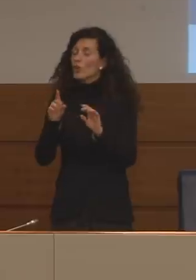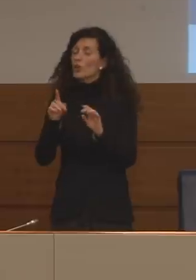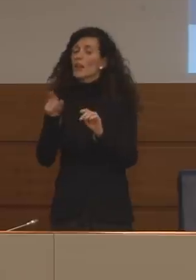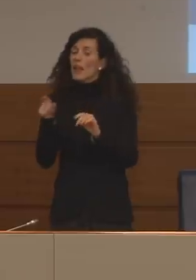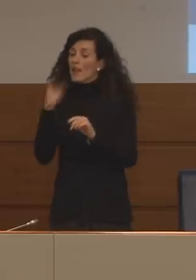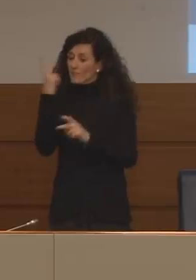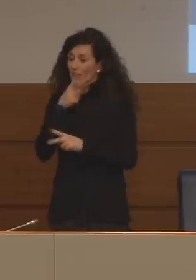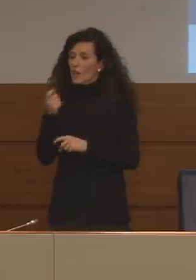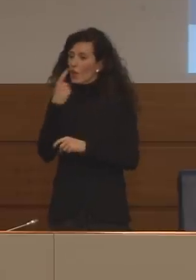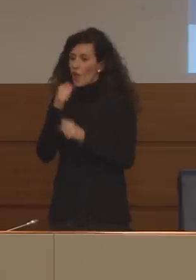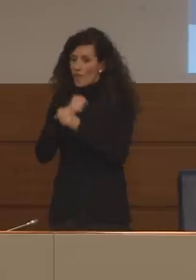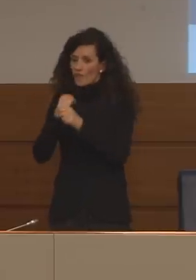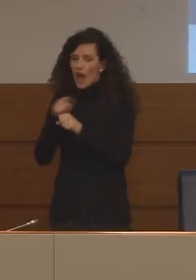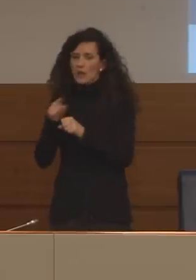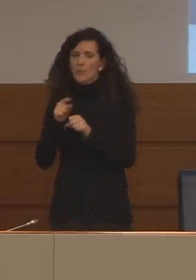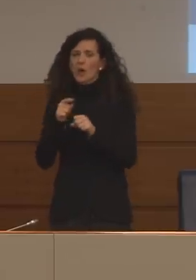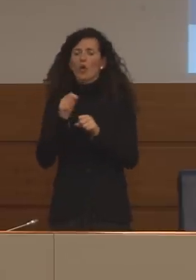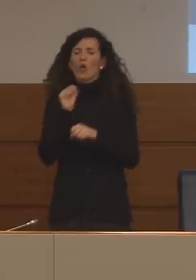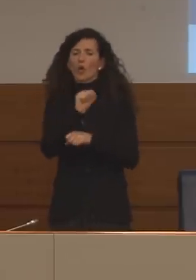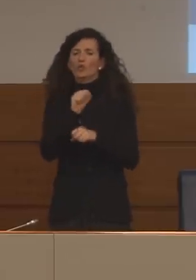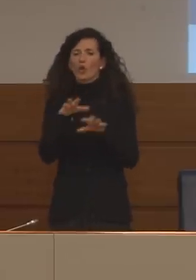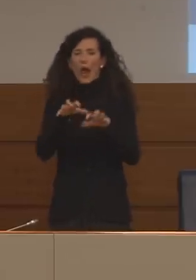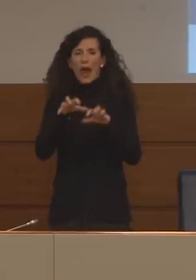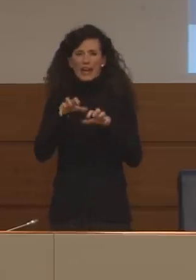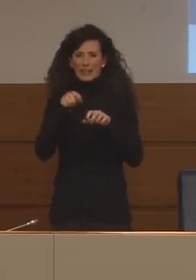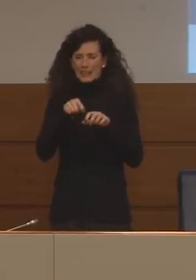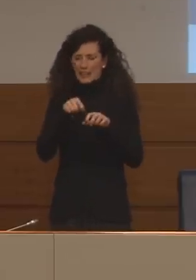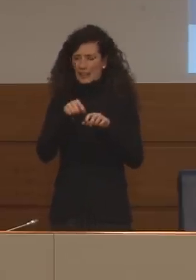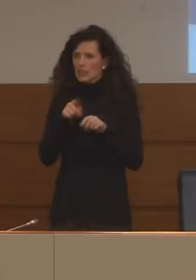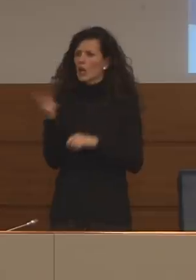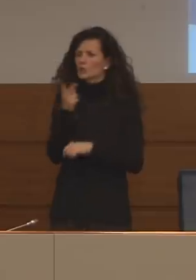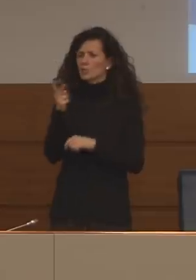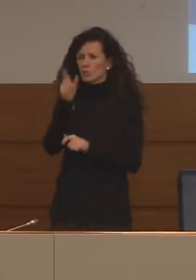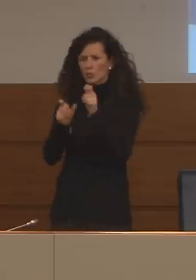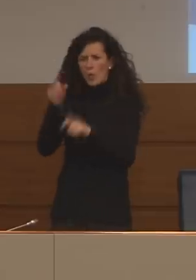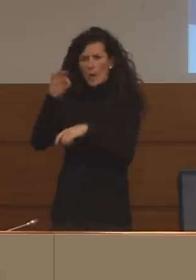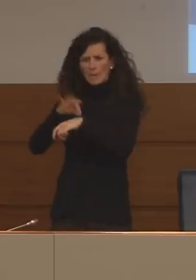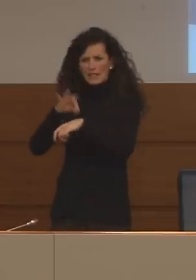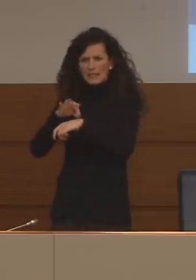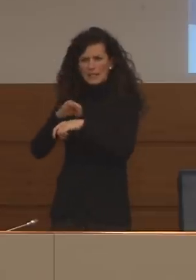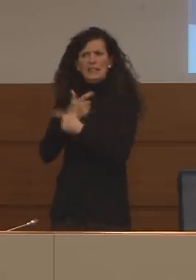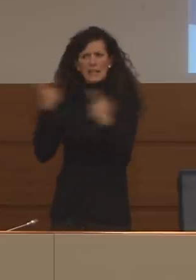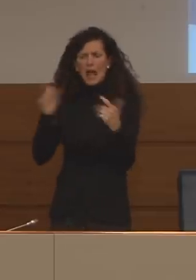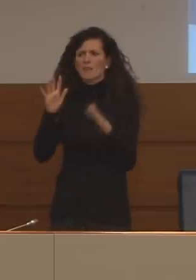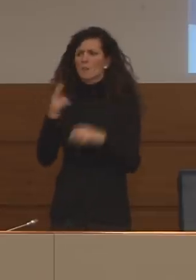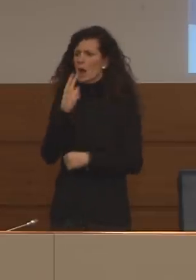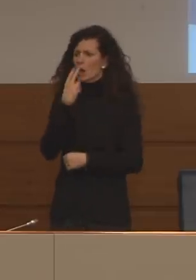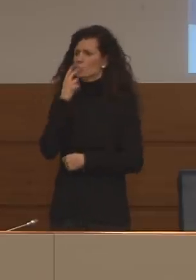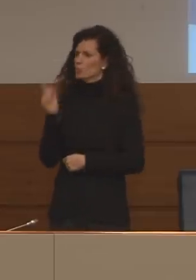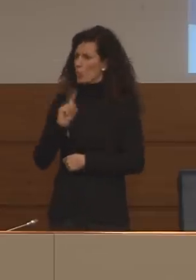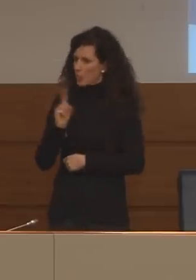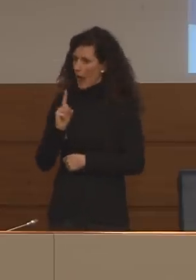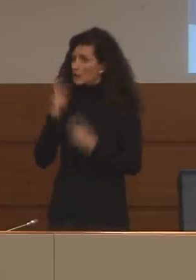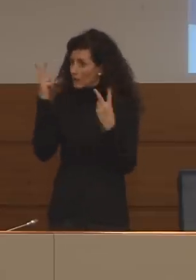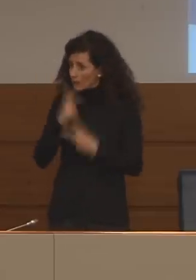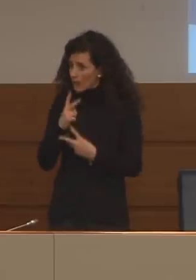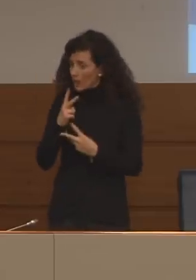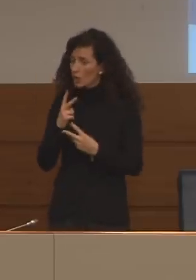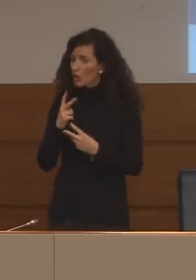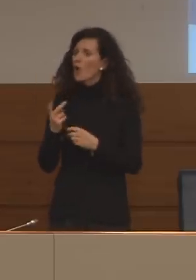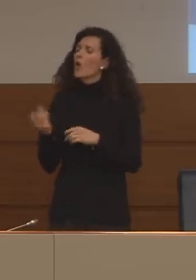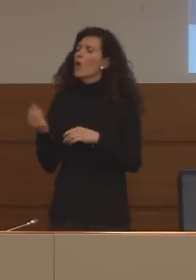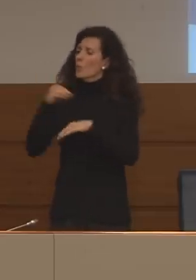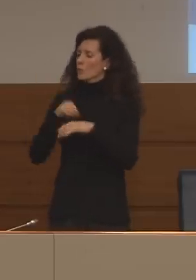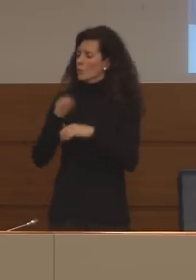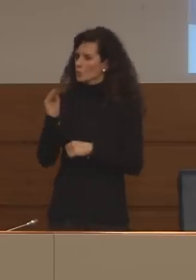loro ero in condizioni gravi ma non intubati è così e se tutto questo ha portato a delle positività che poi